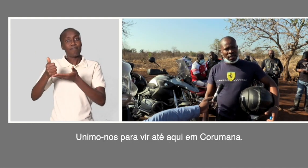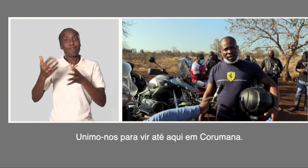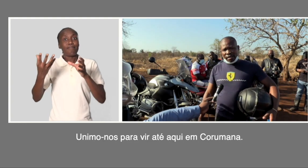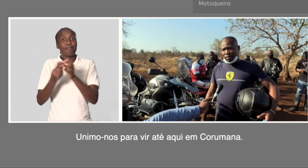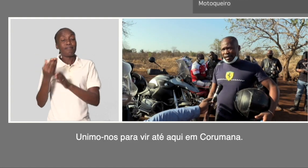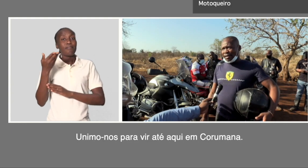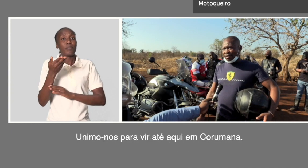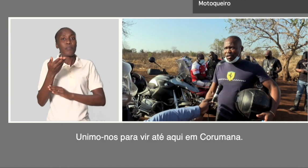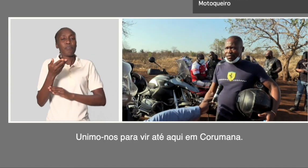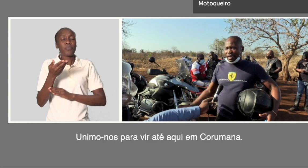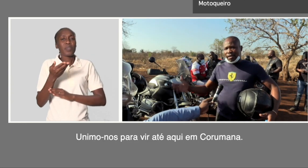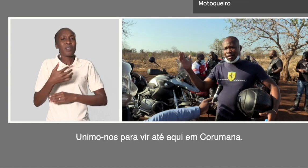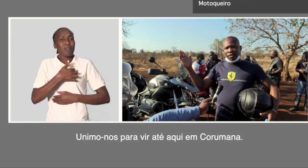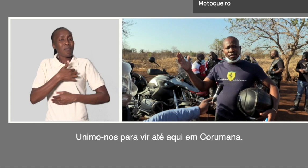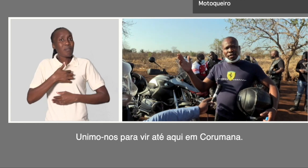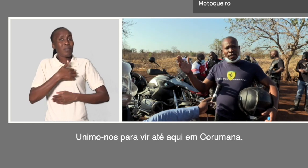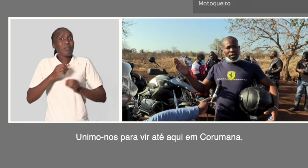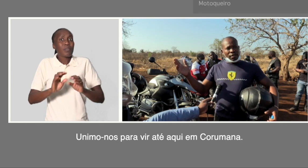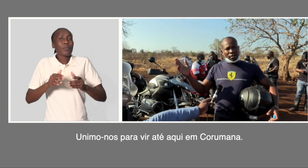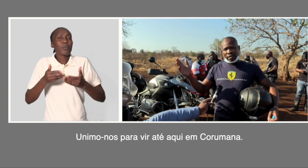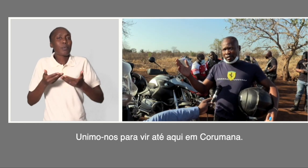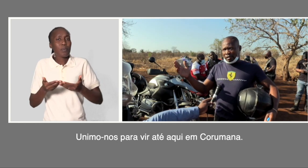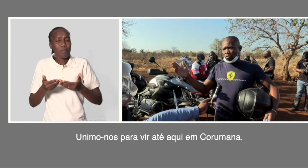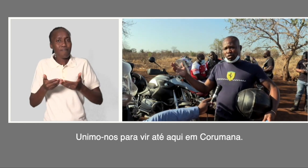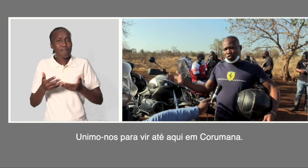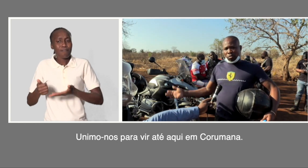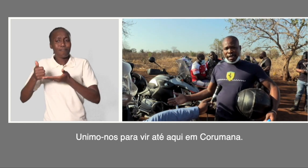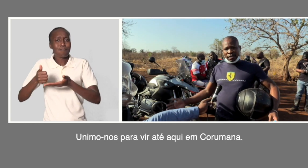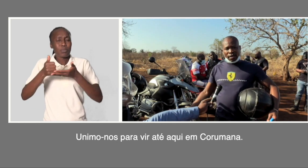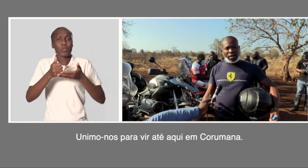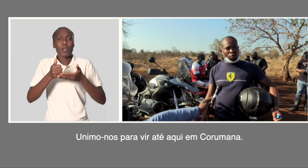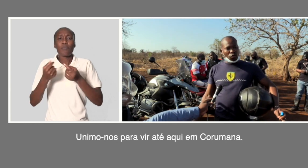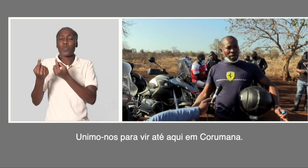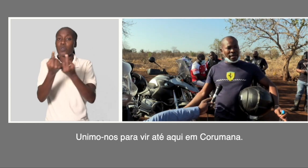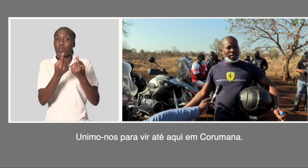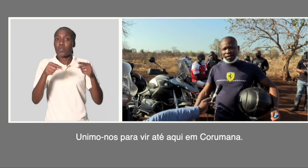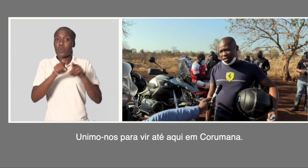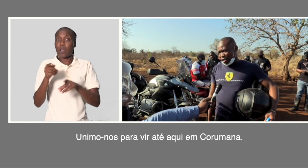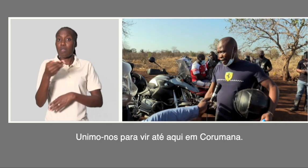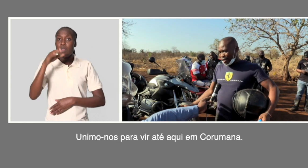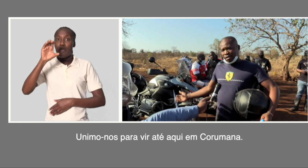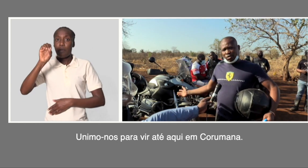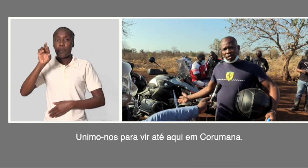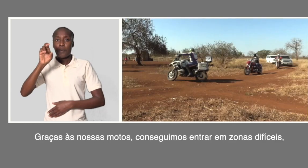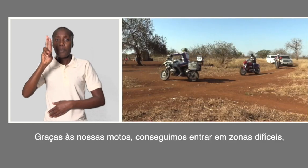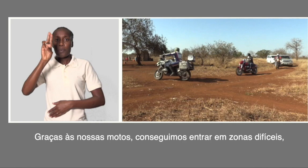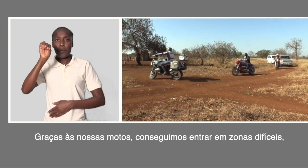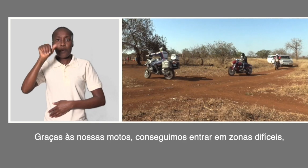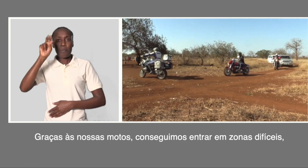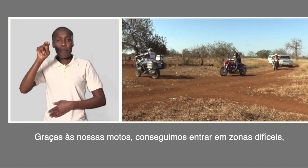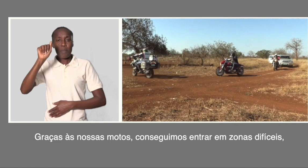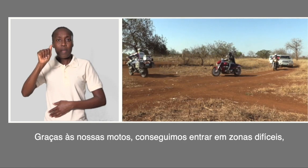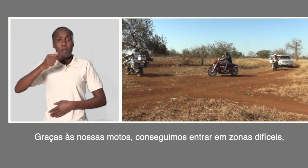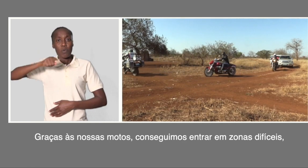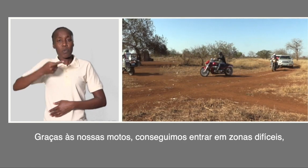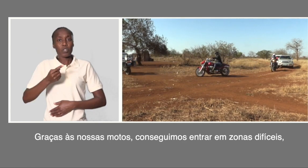para tentarmos invadir situações como esta, que é a Curumana. Graças às nossas mortas